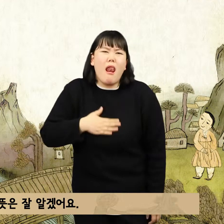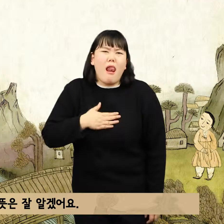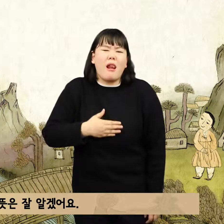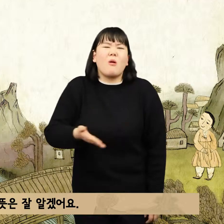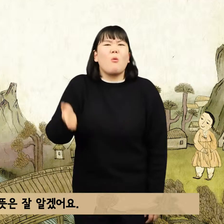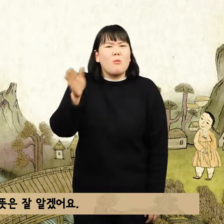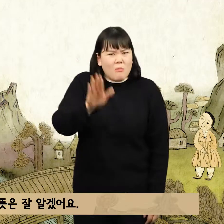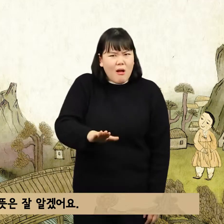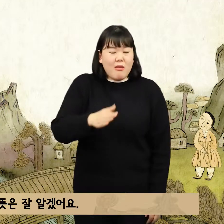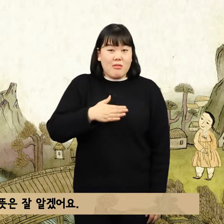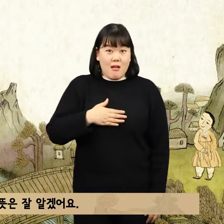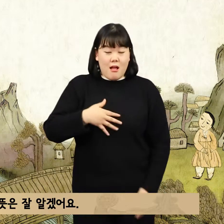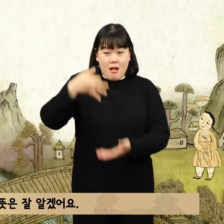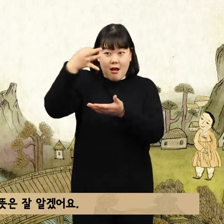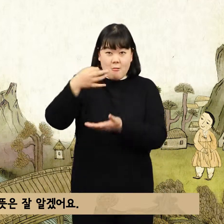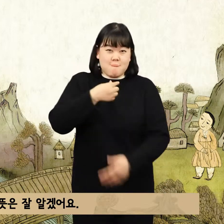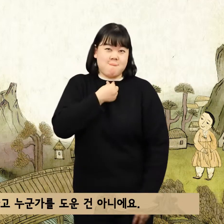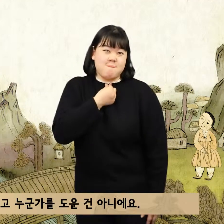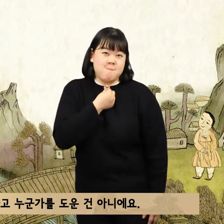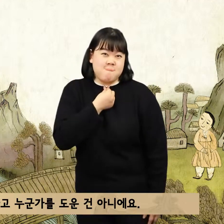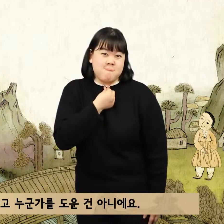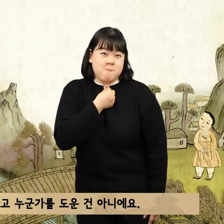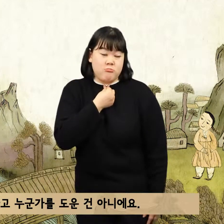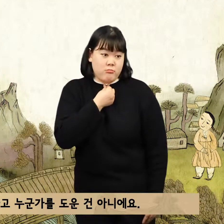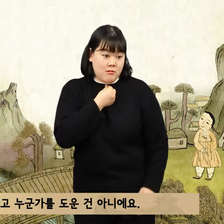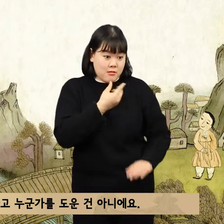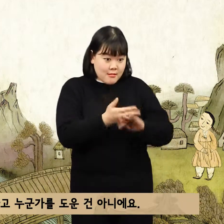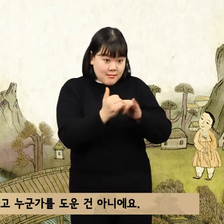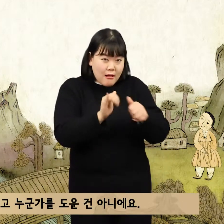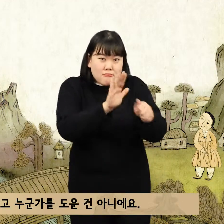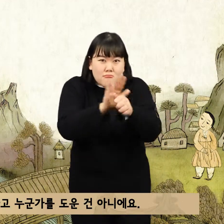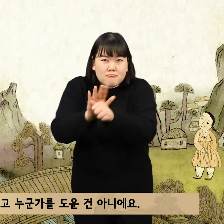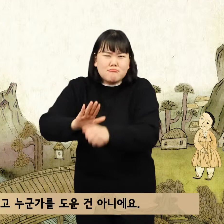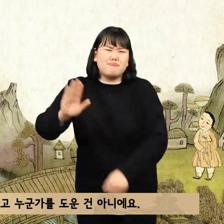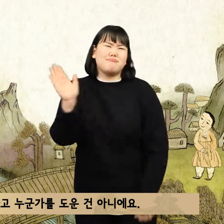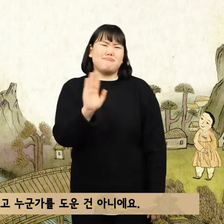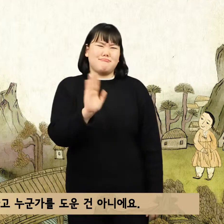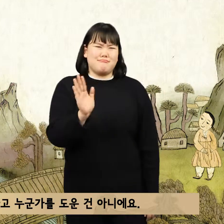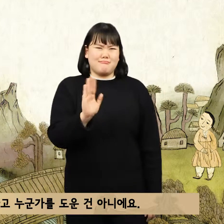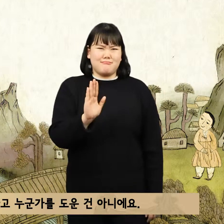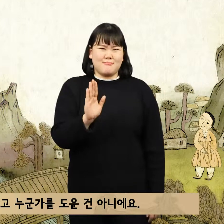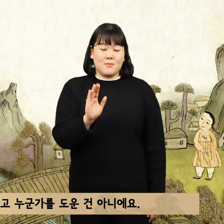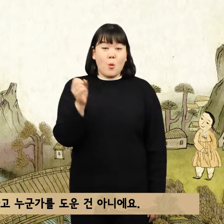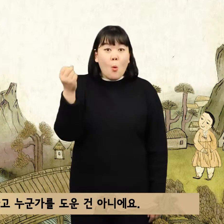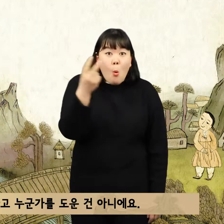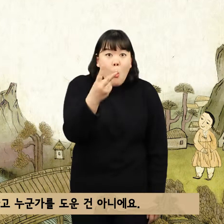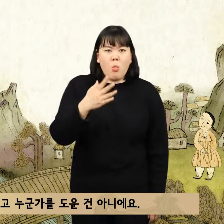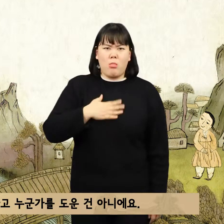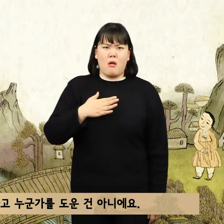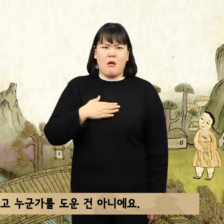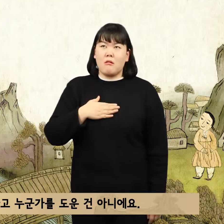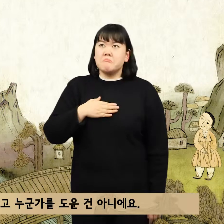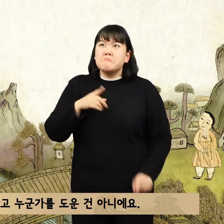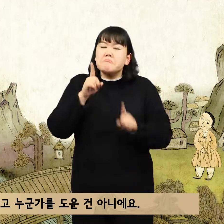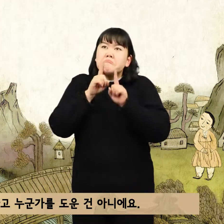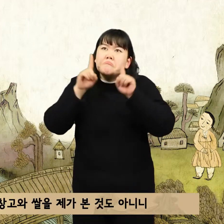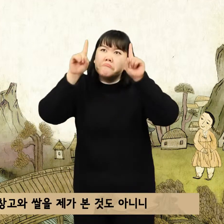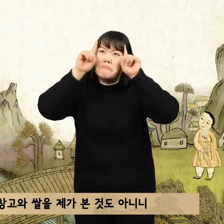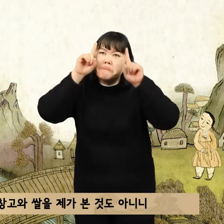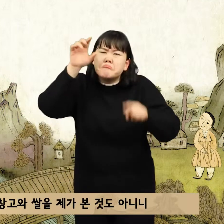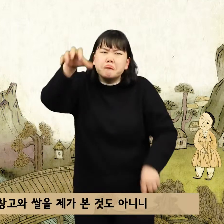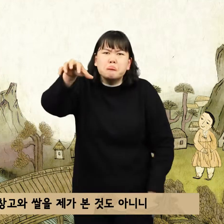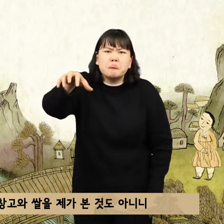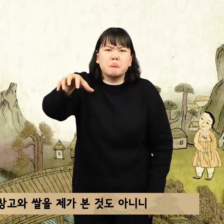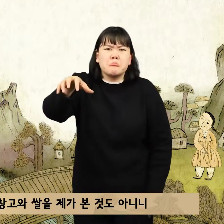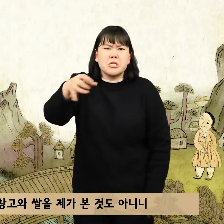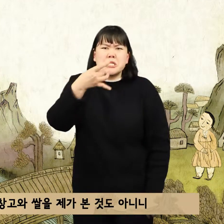사또님 뜻은 잘 알겠어요. 허나 제가 대가를 바라고 누군가를 도운 건 아니에요.